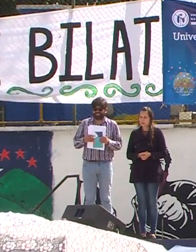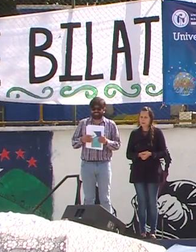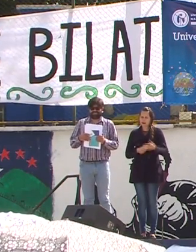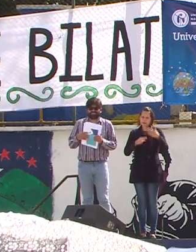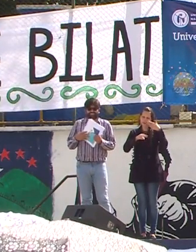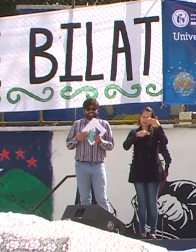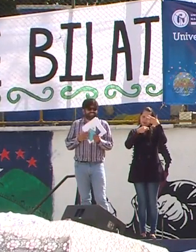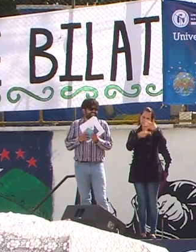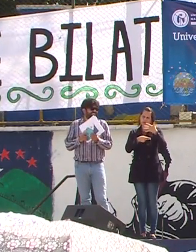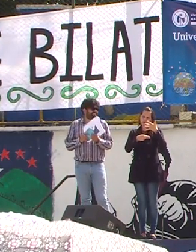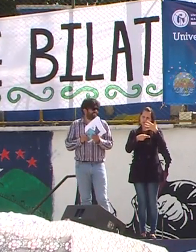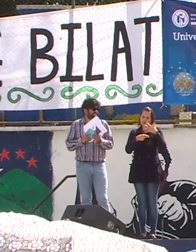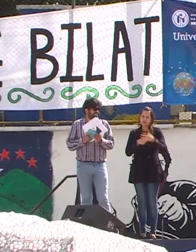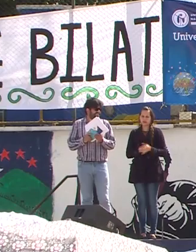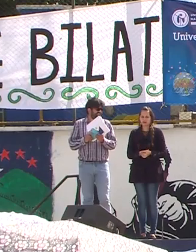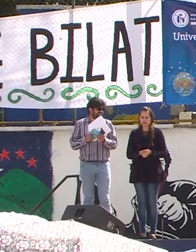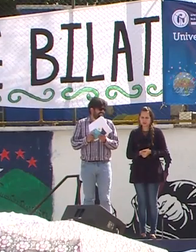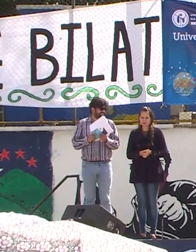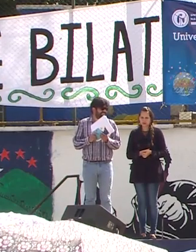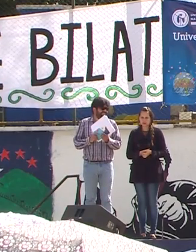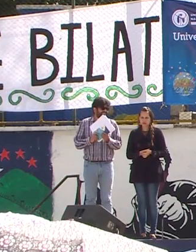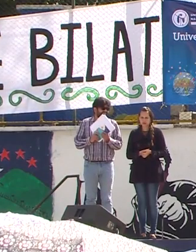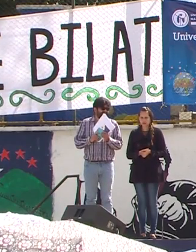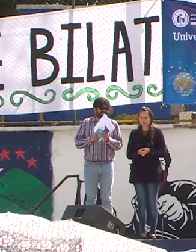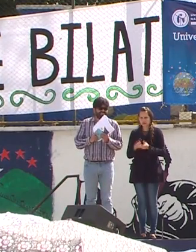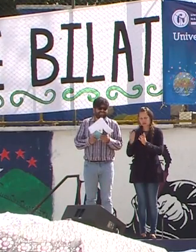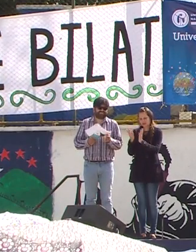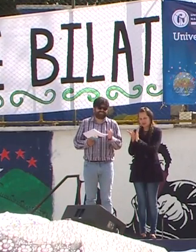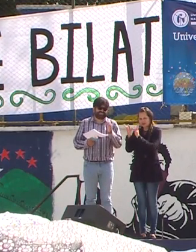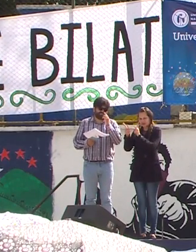Séptimo, retención de estudiantes.